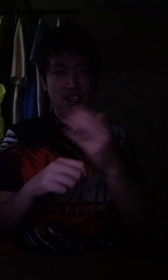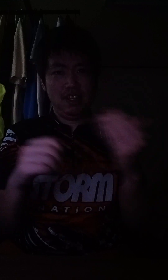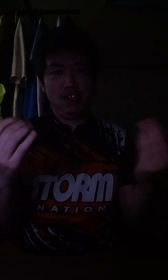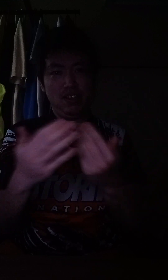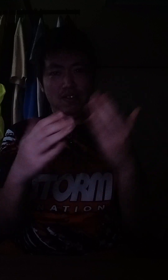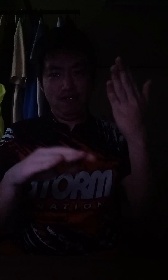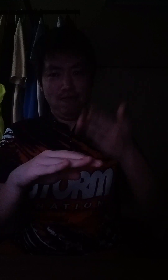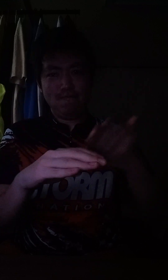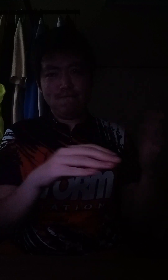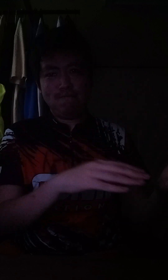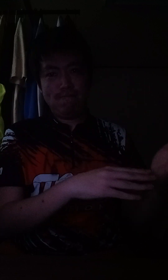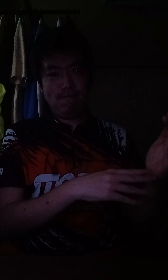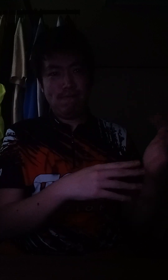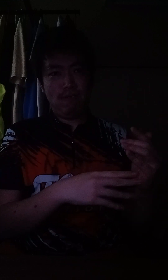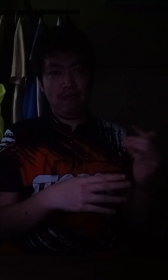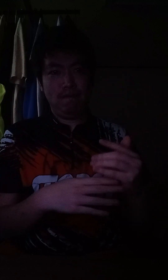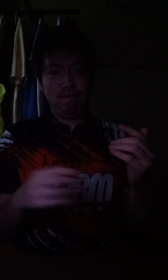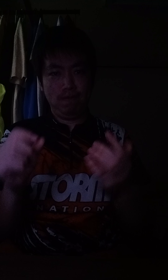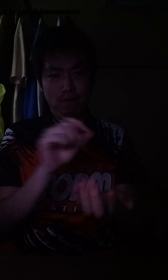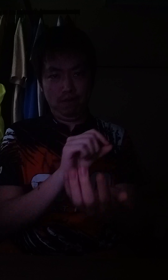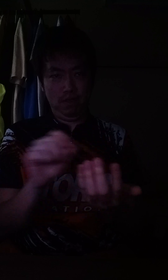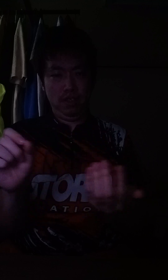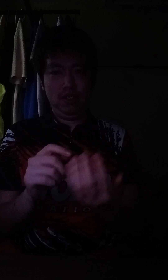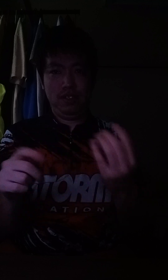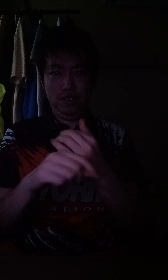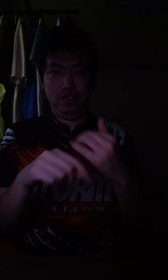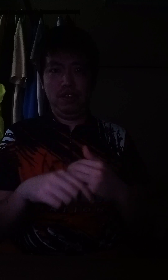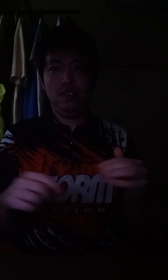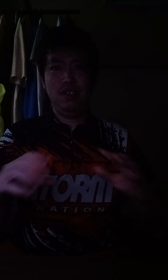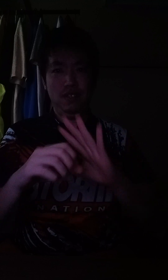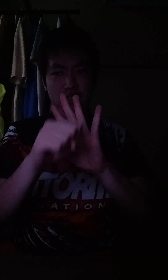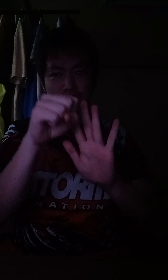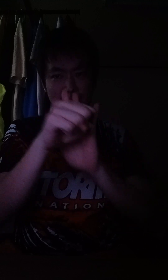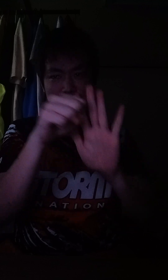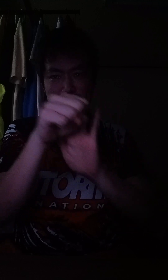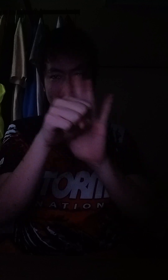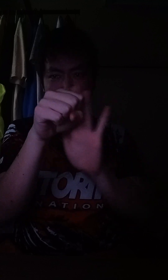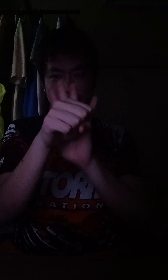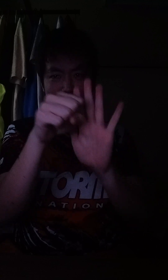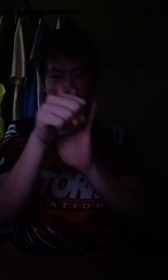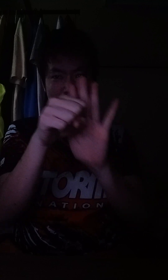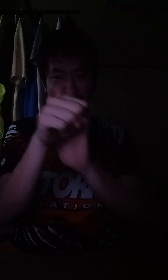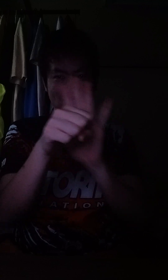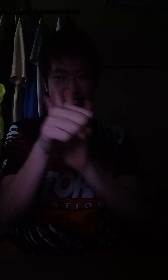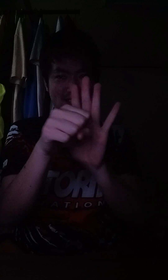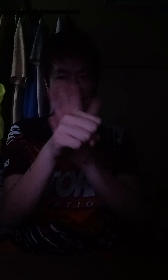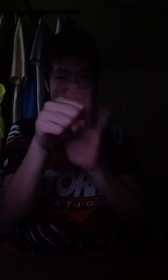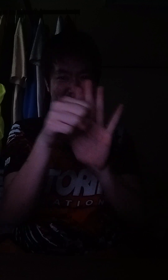학교에서 빼앗지 않고 공부를 다시 공부해요. 사랑합니다. 아빠도